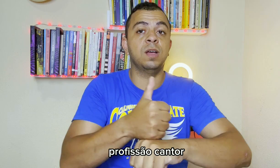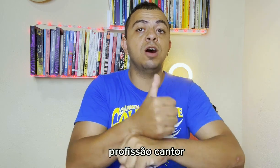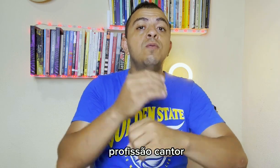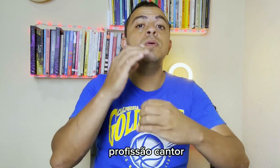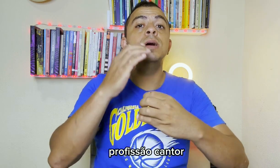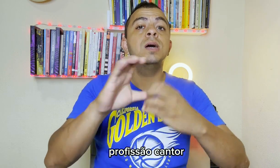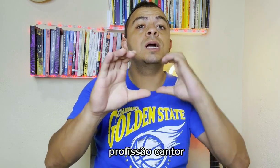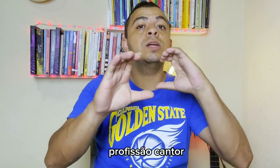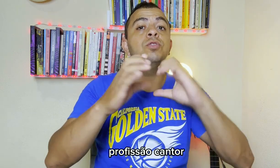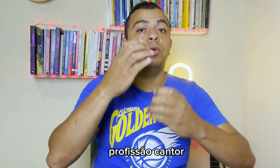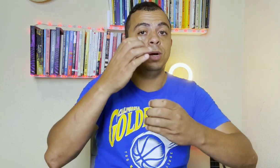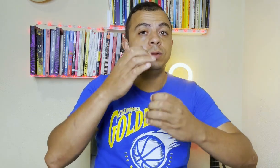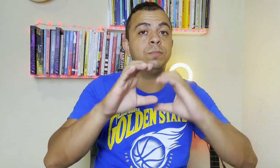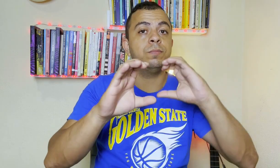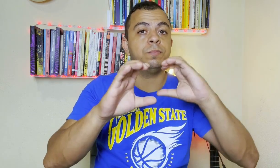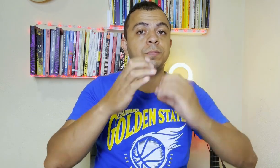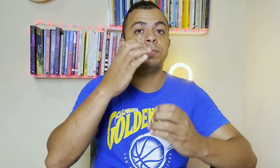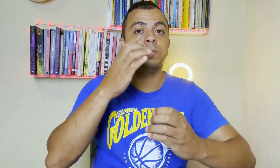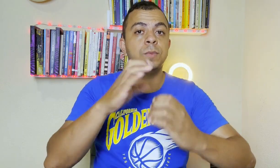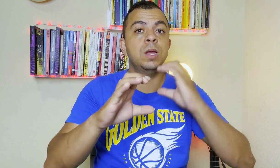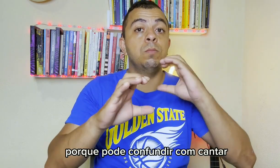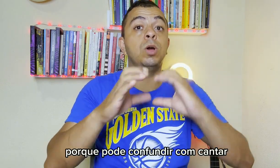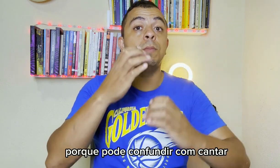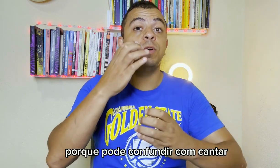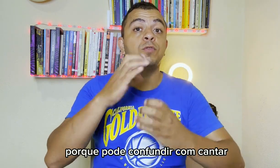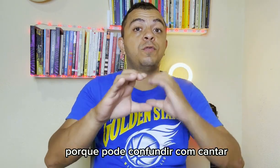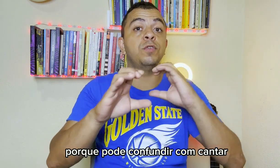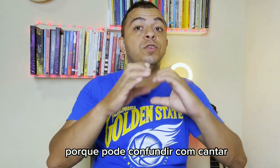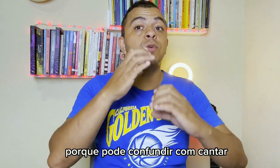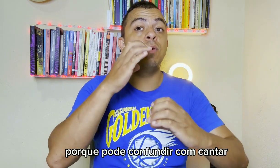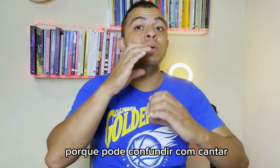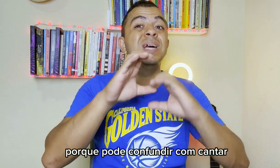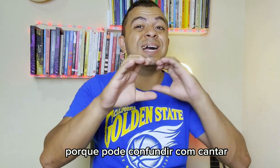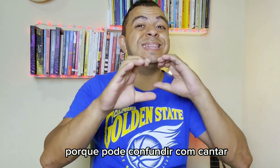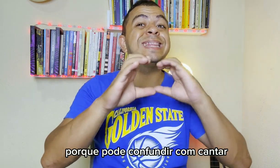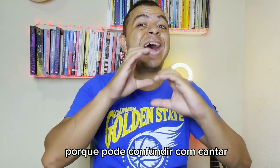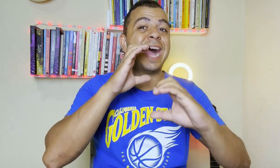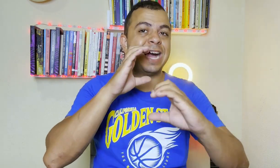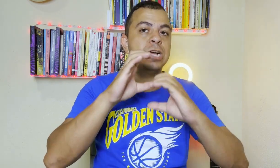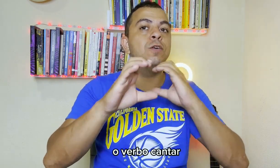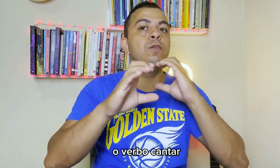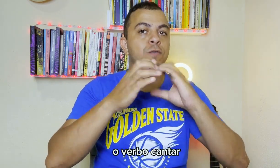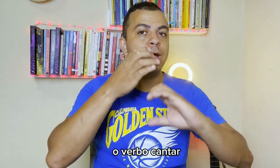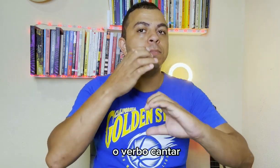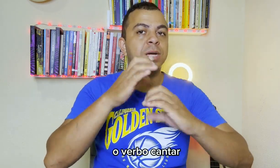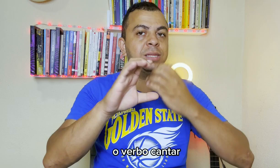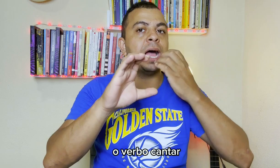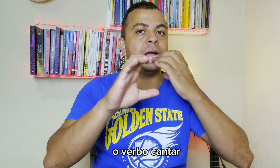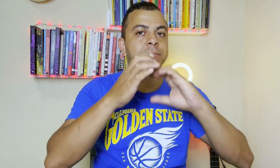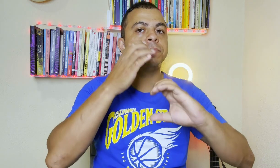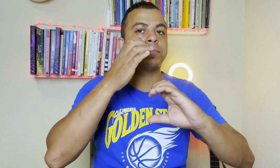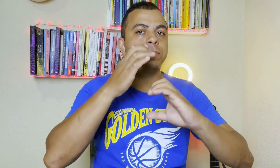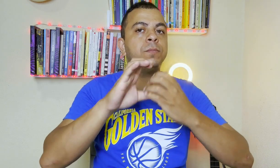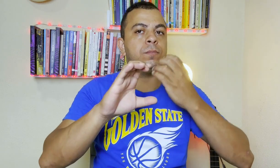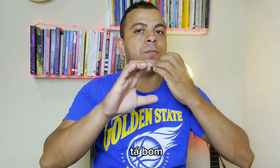Profissão, cantor. Porque pode confundir com cantar, o verbo cantar. Tá